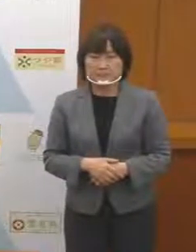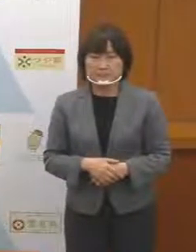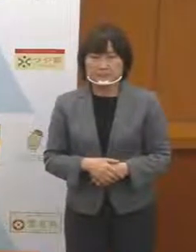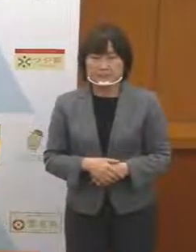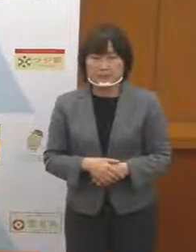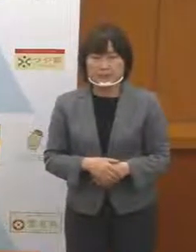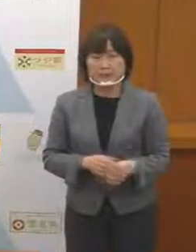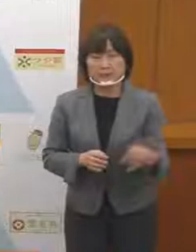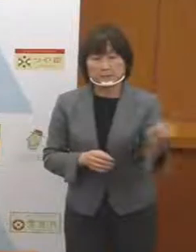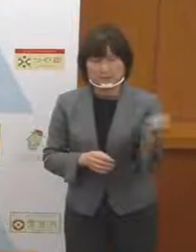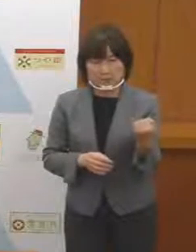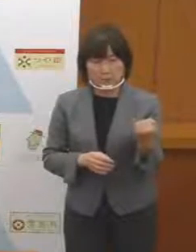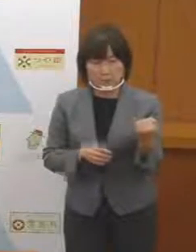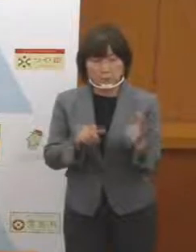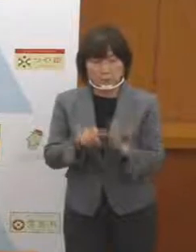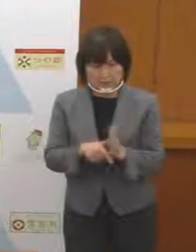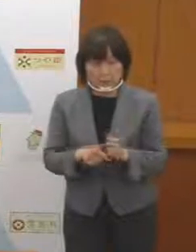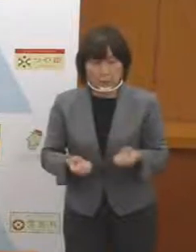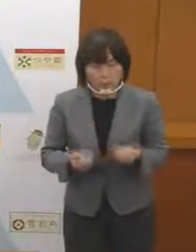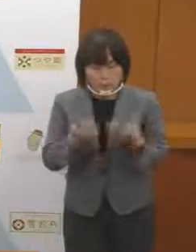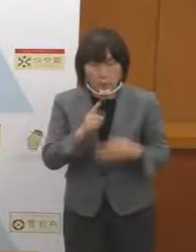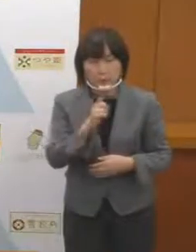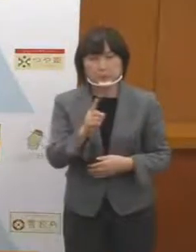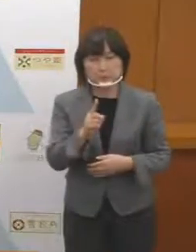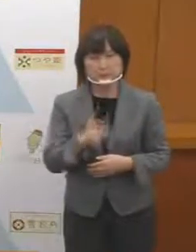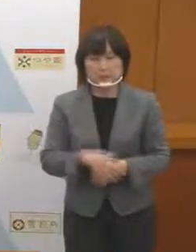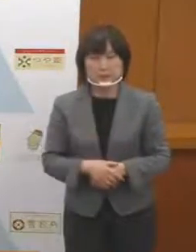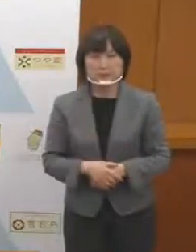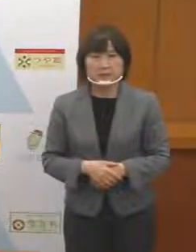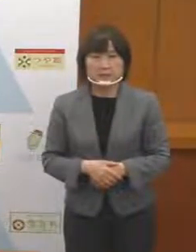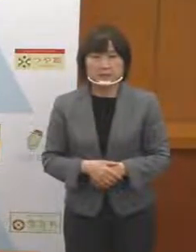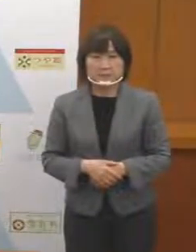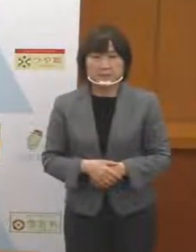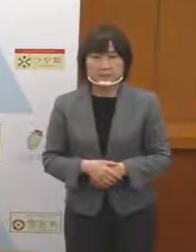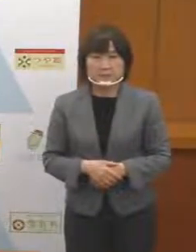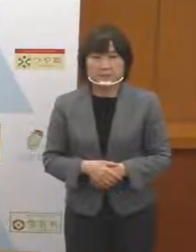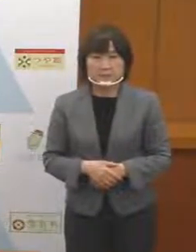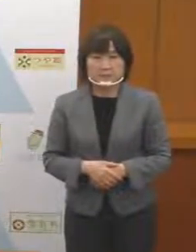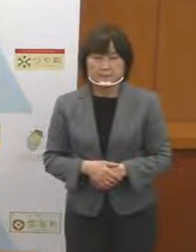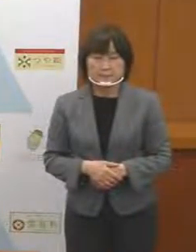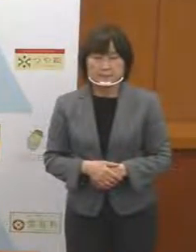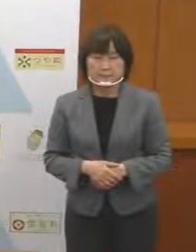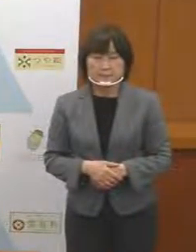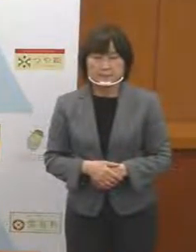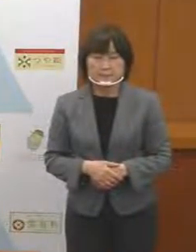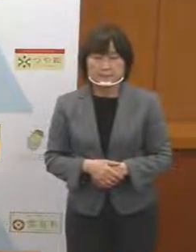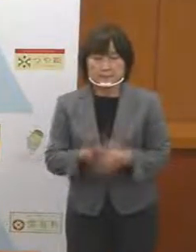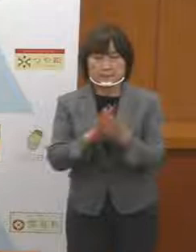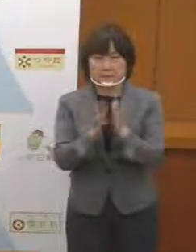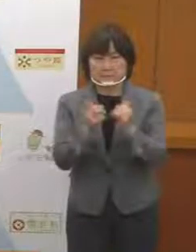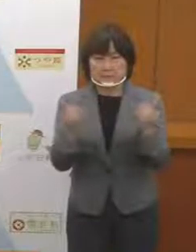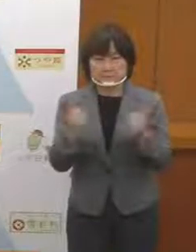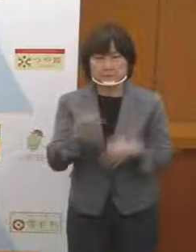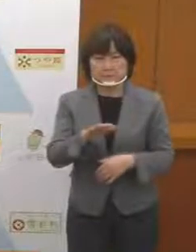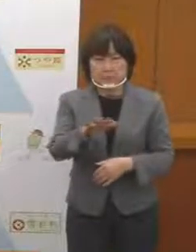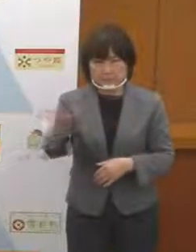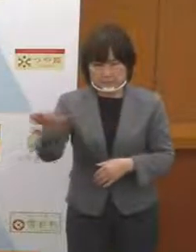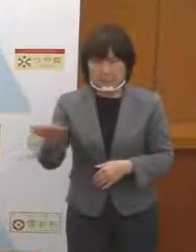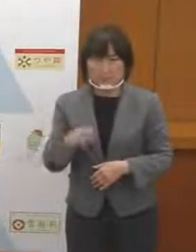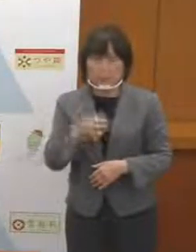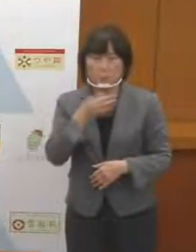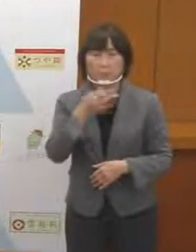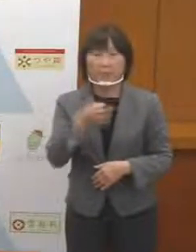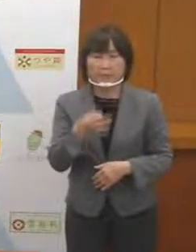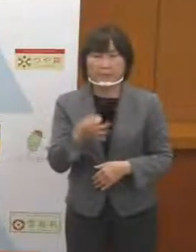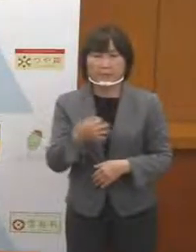そこであの祝意を伝えたところでありますそしてあの県民の皆さんの声